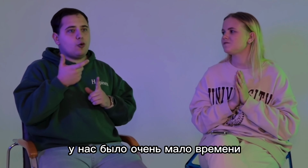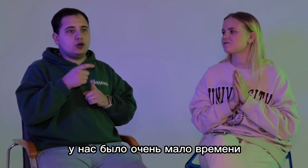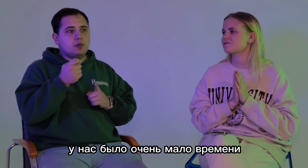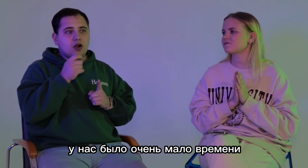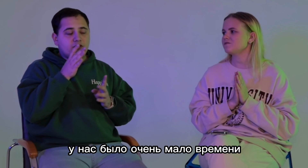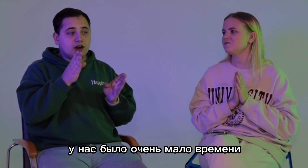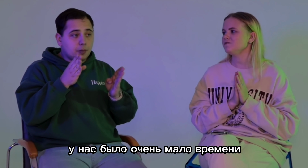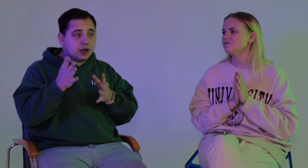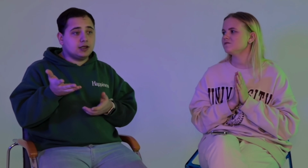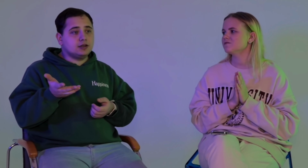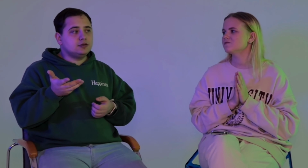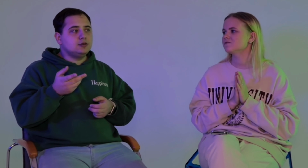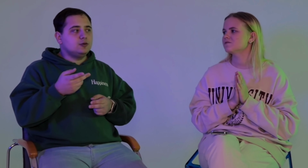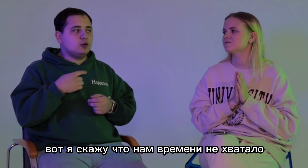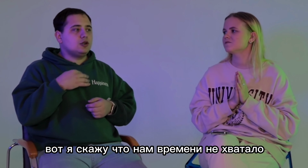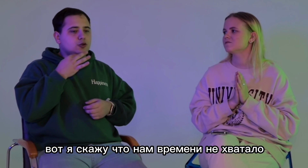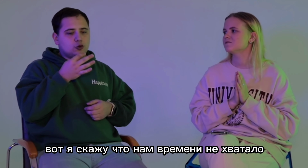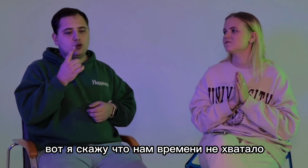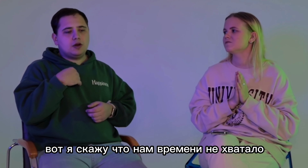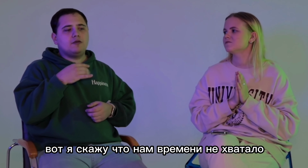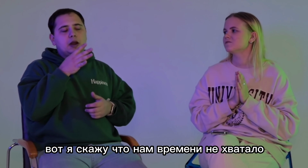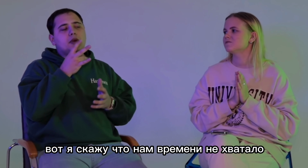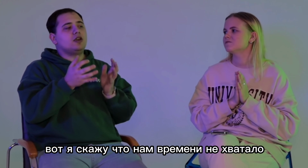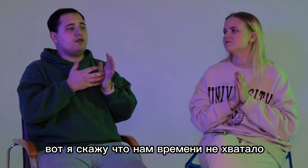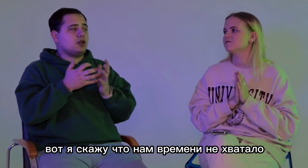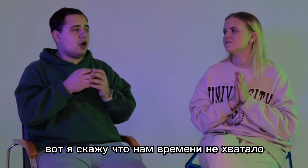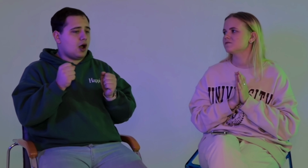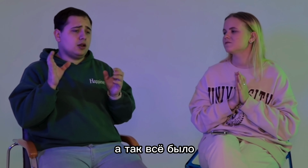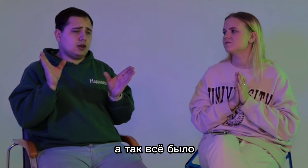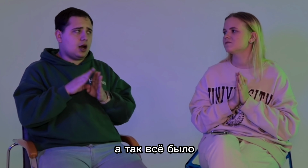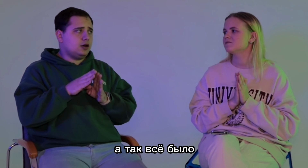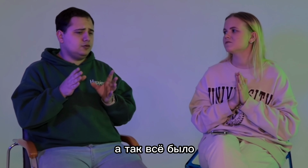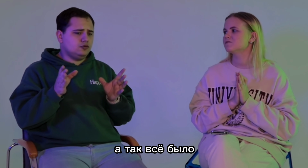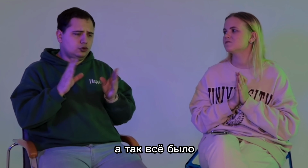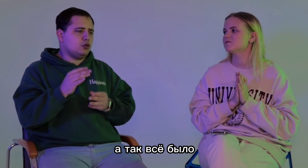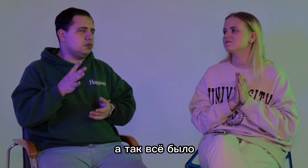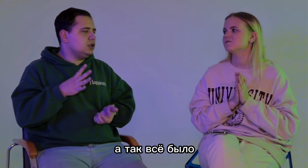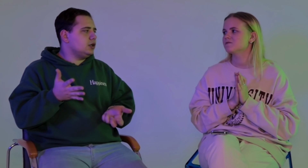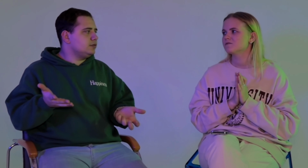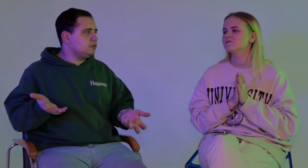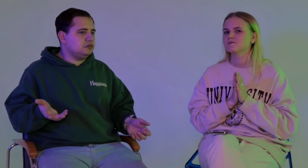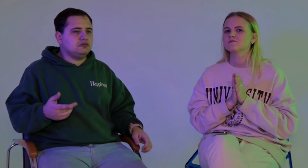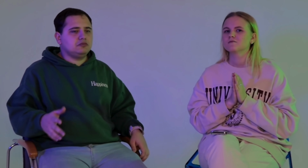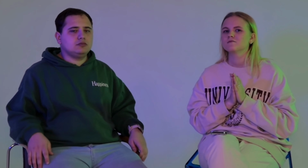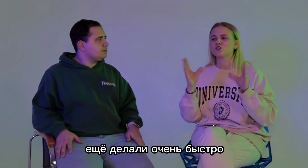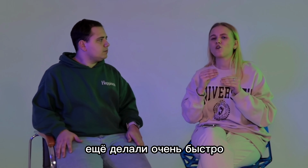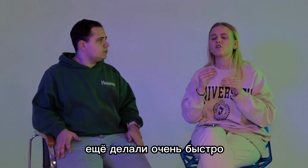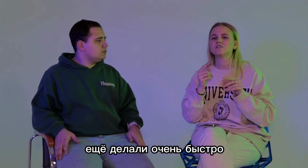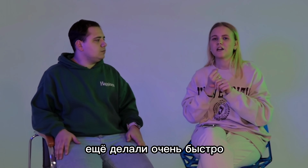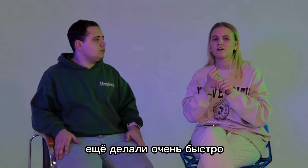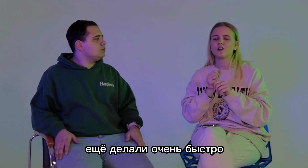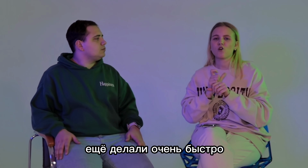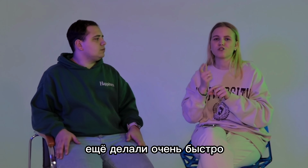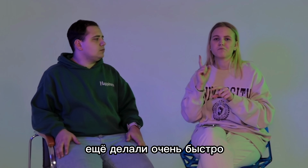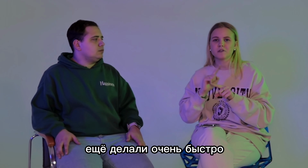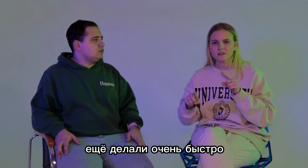очень мало времени. Вот я скажу, что нам времени не хватало. А так все было. Все делали очень